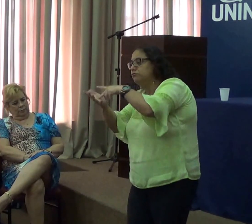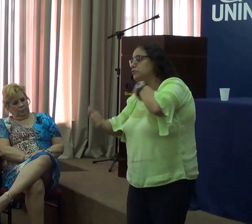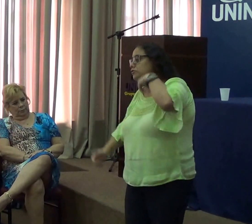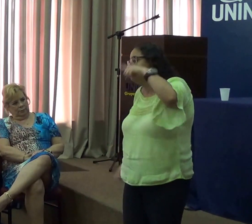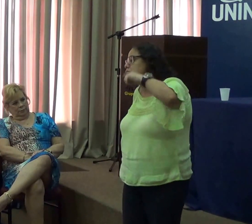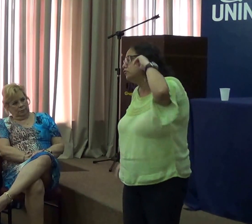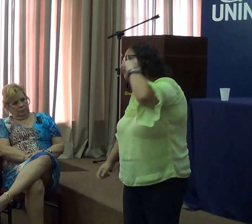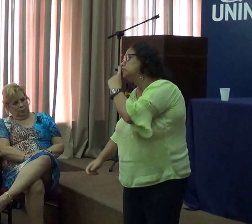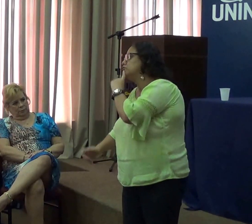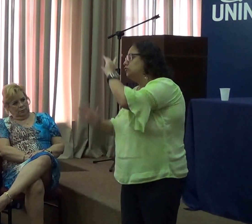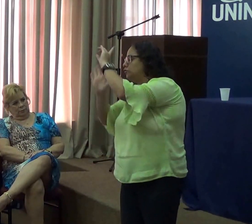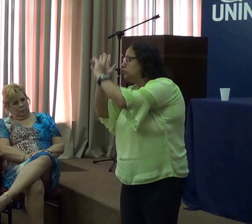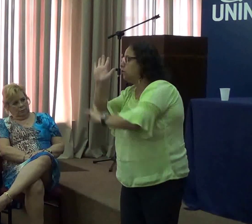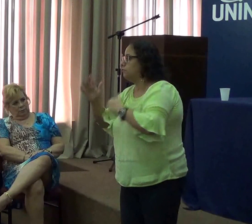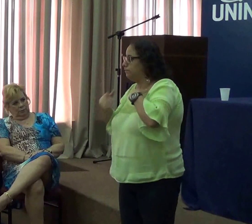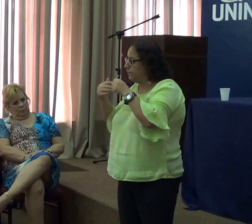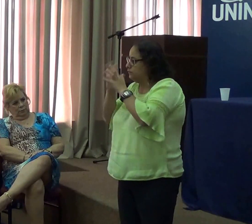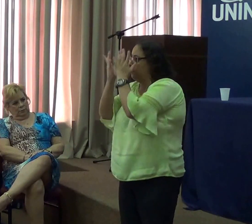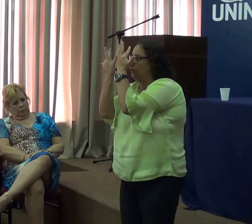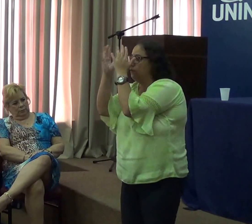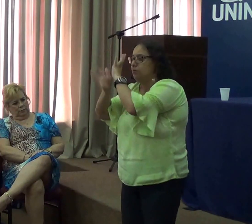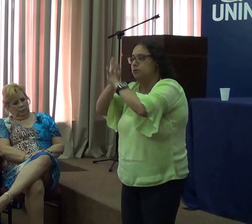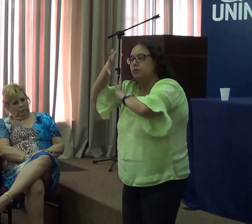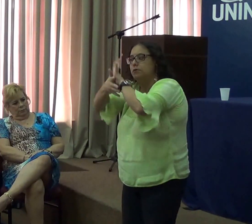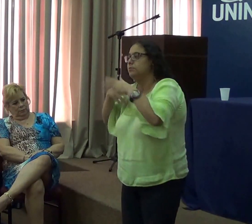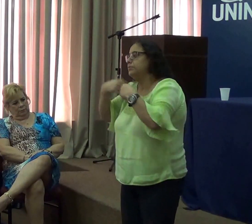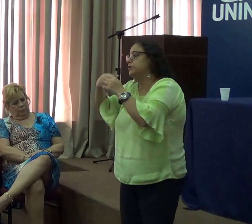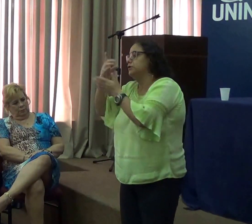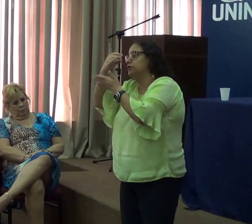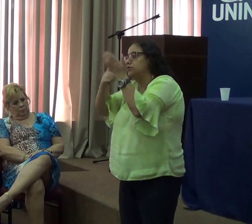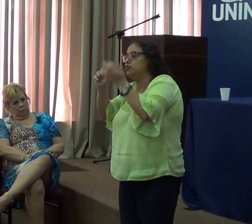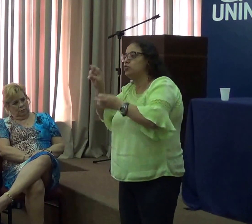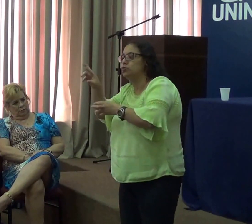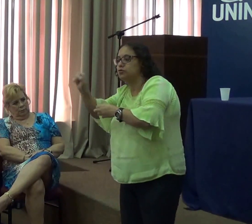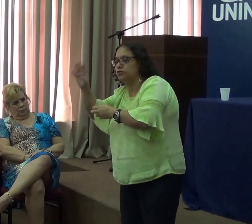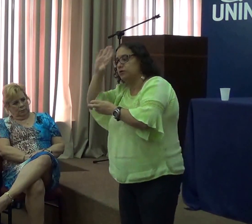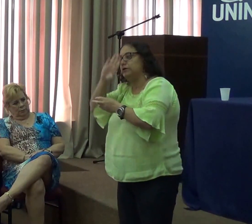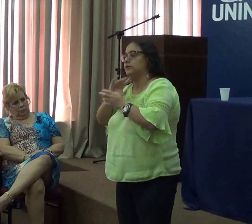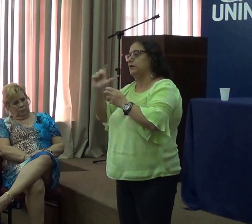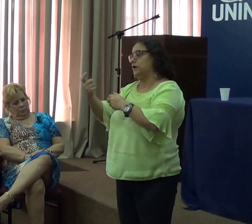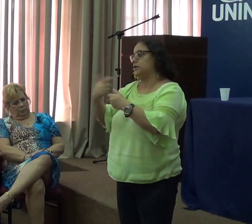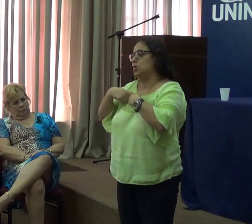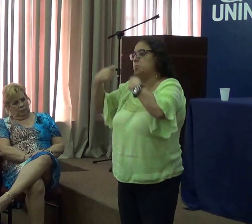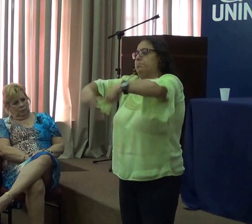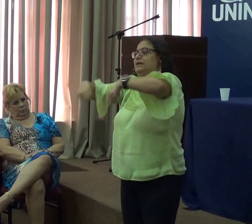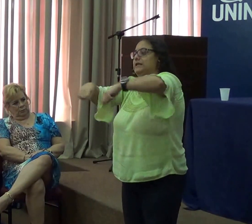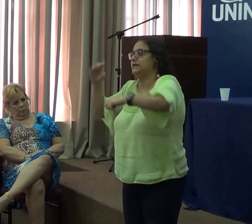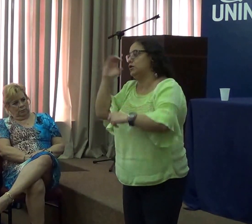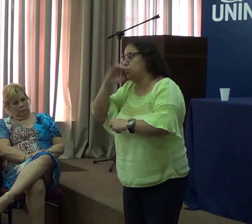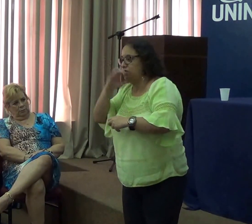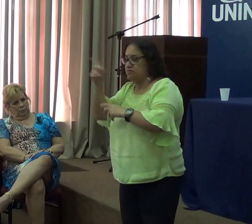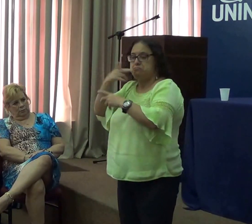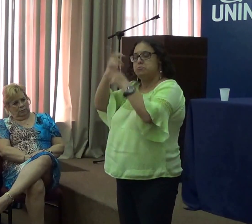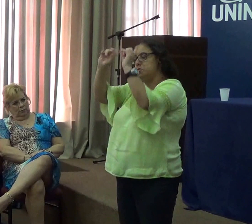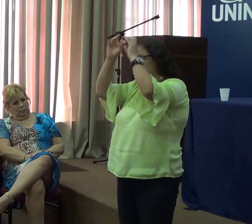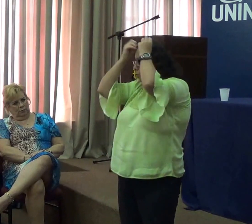dizia que tinha que ter essa comunicação que o surdo tem direito ao intérprete de Libras a ter essa comunicação